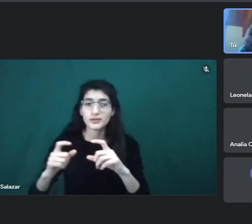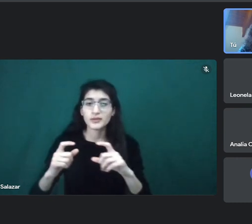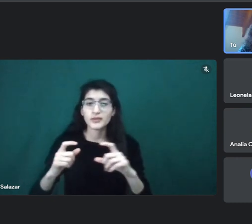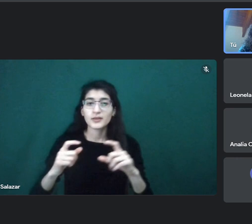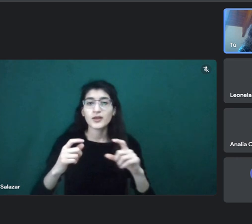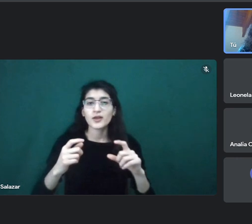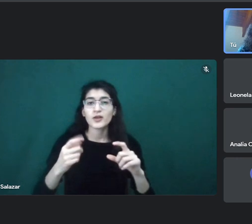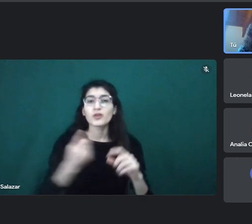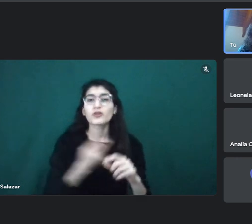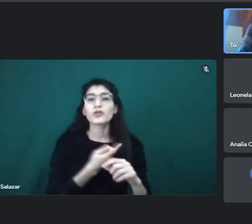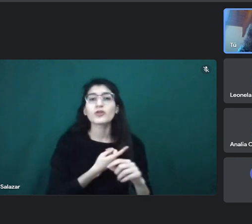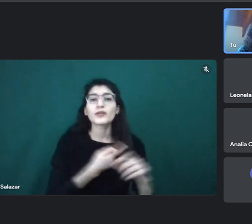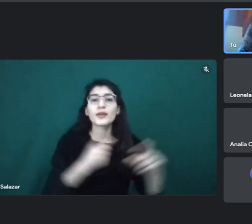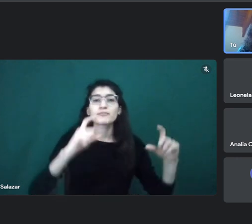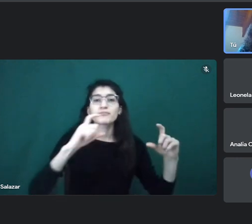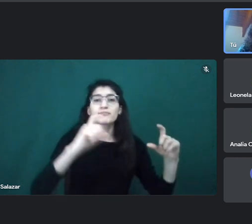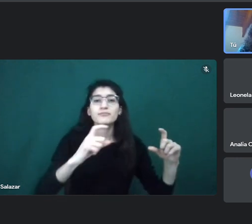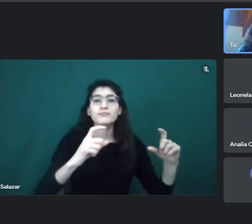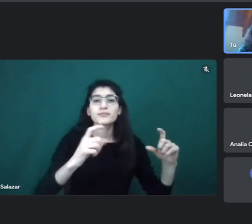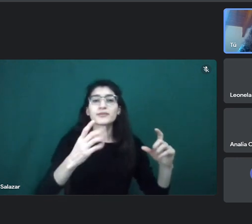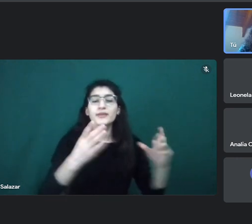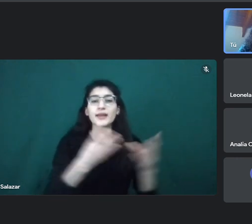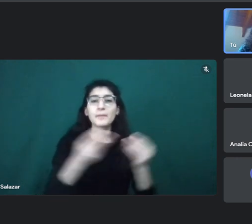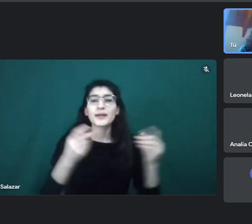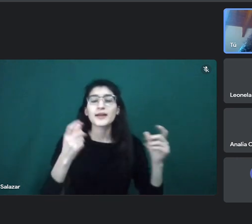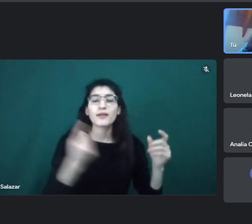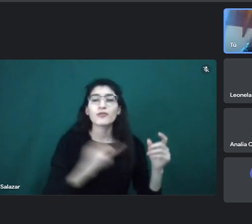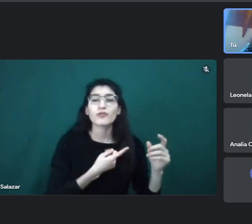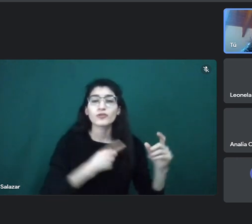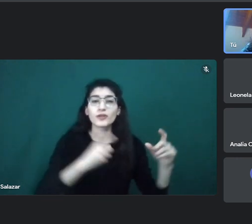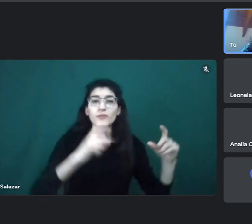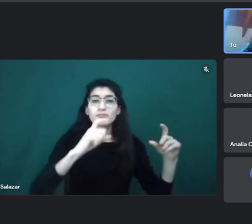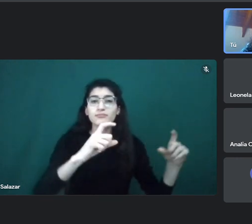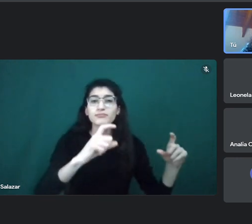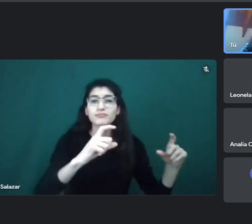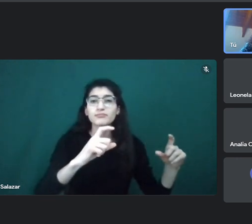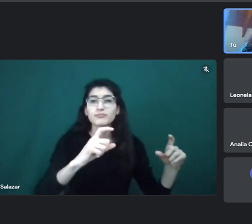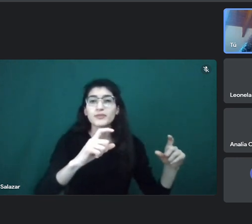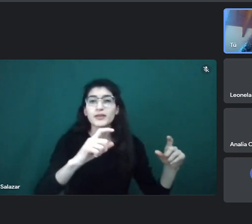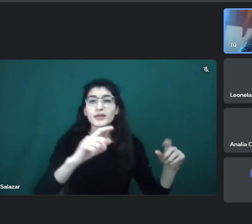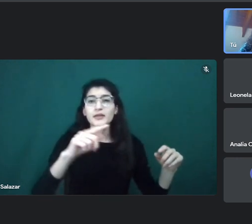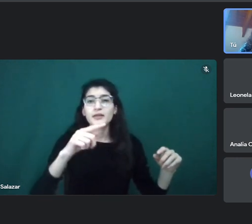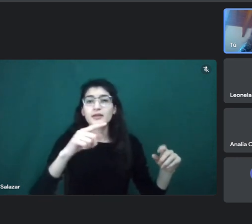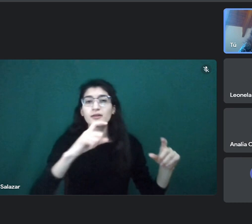infraestructura fuera de la red? ¿Y después dice upgrading?